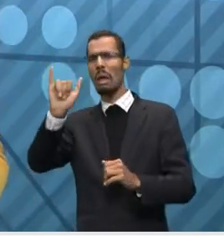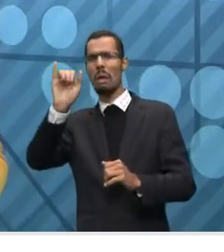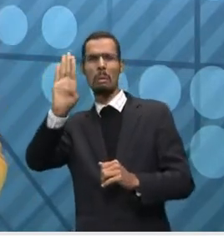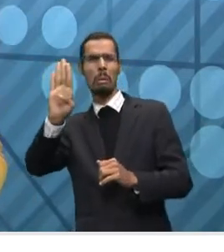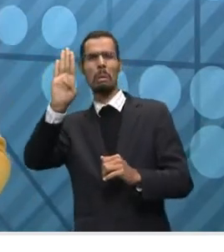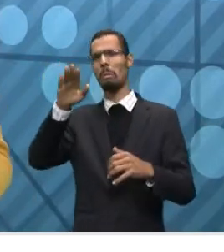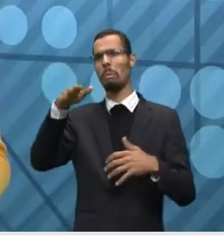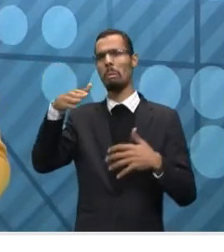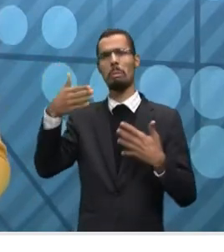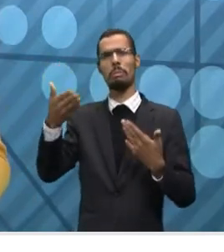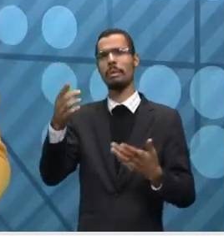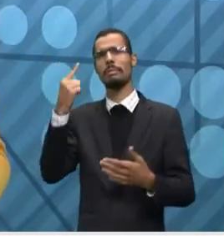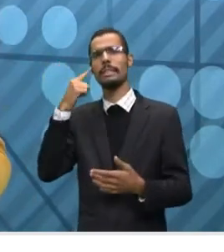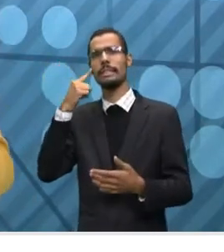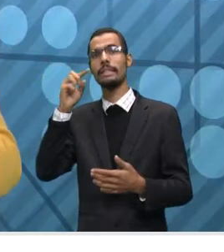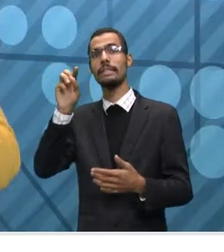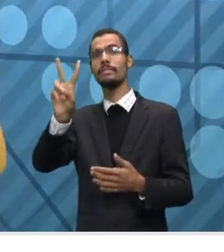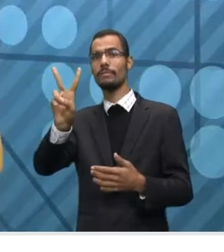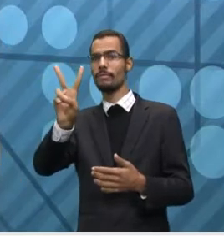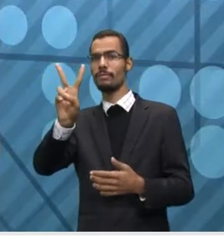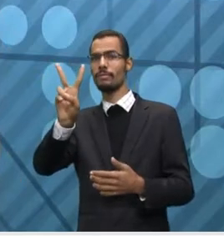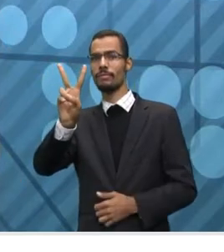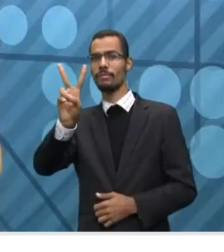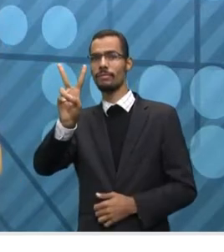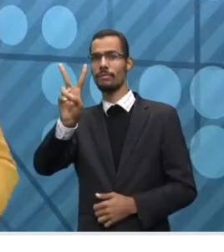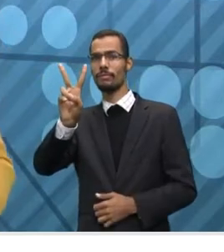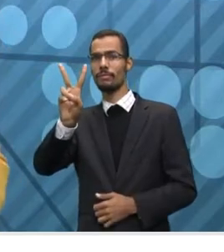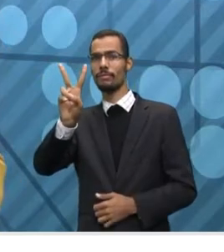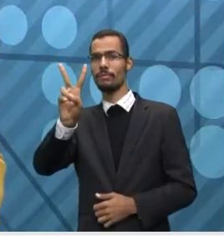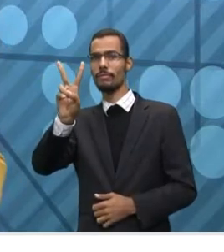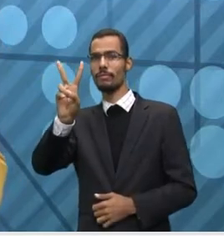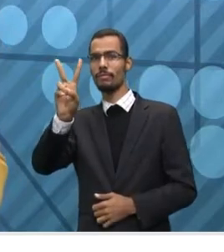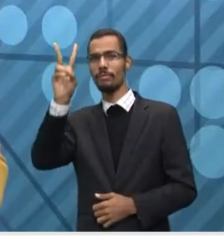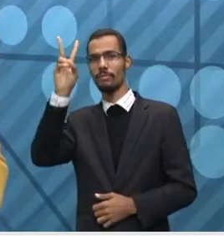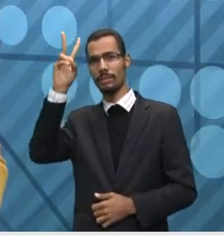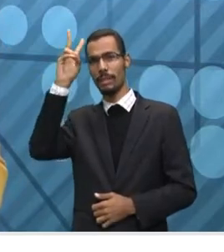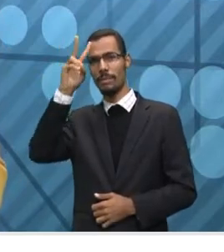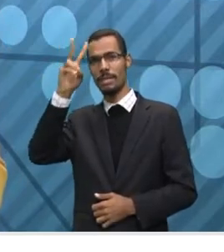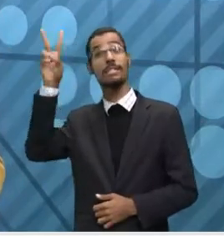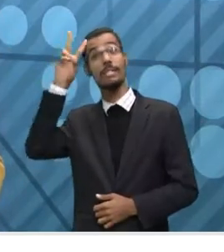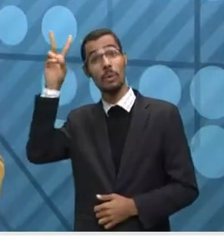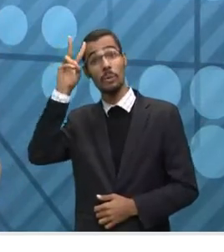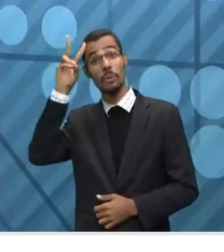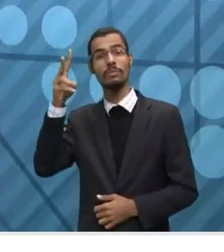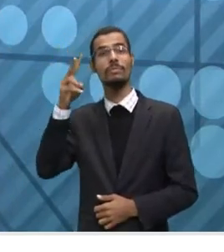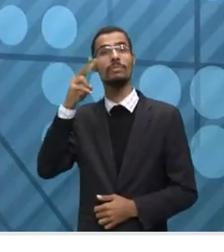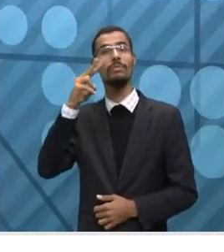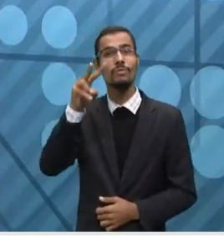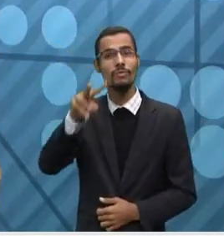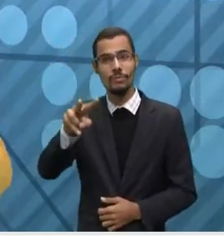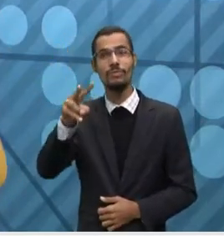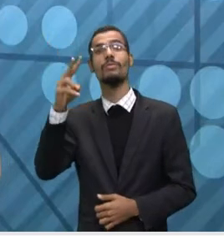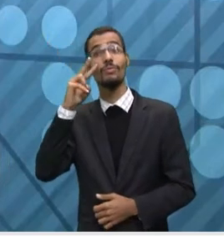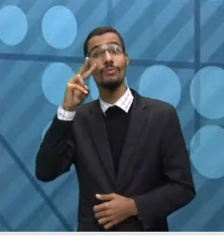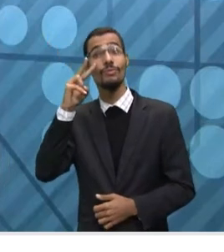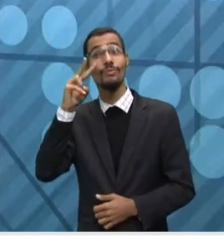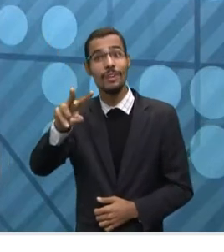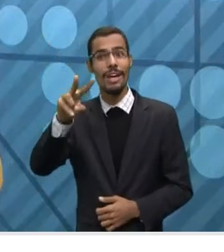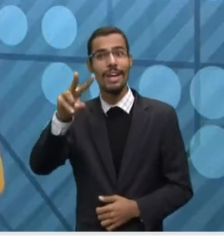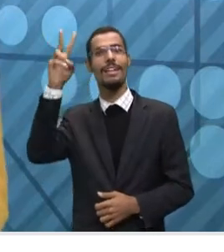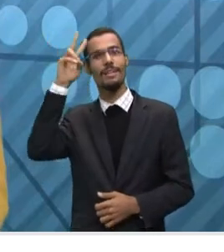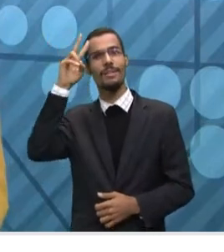ser esta. Vamos pensar nesta configuração de mãos. Então, nós temos lembrar, ver, com a mesma